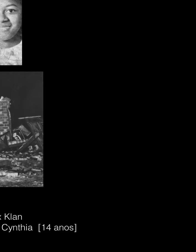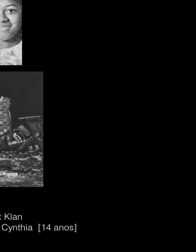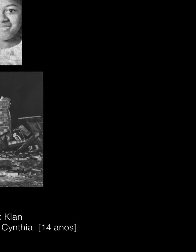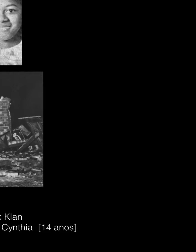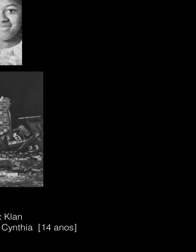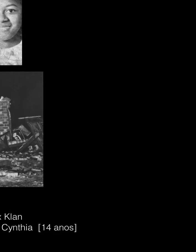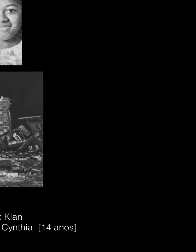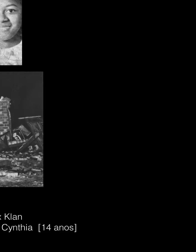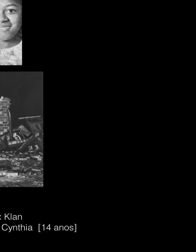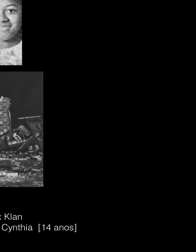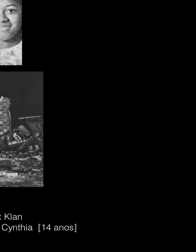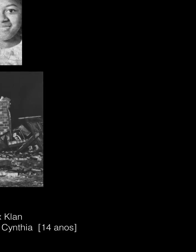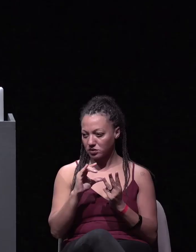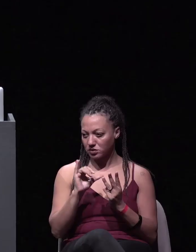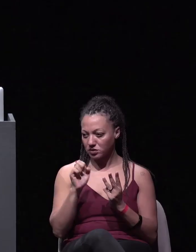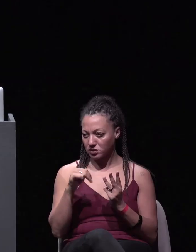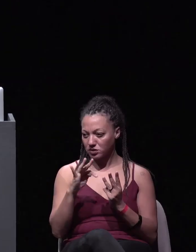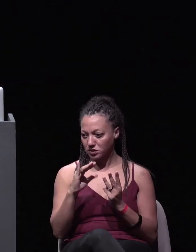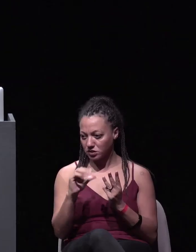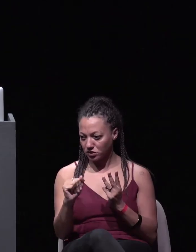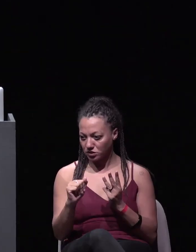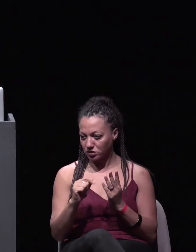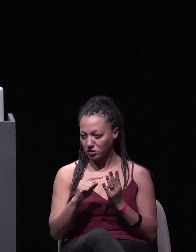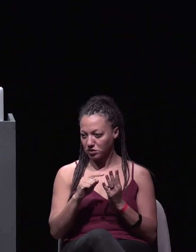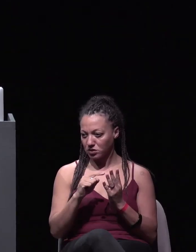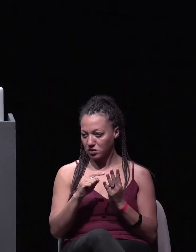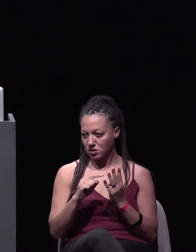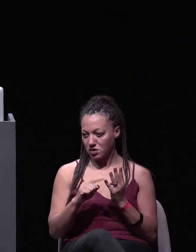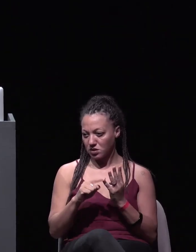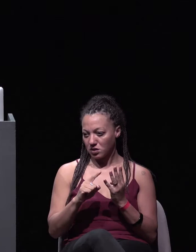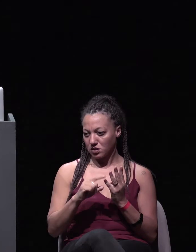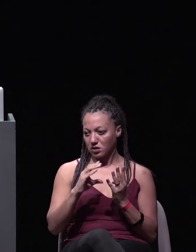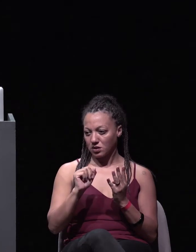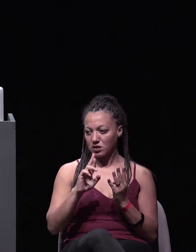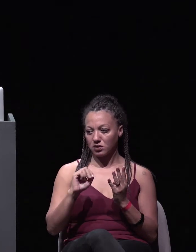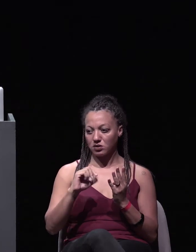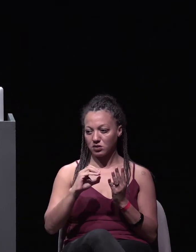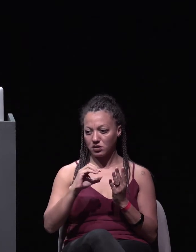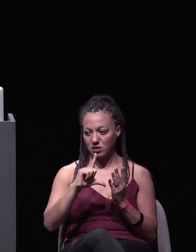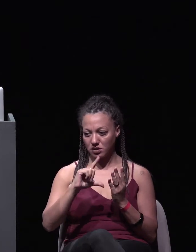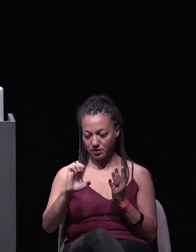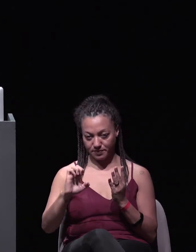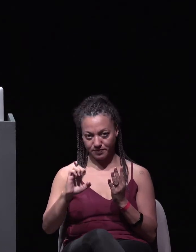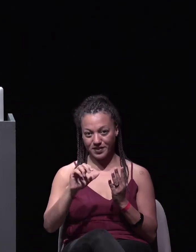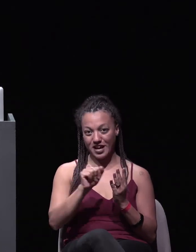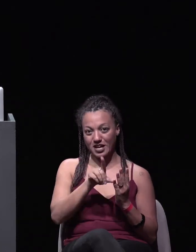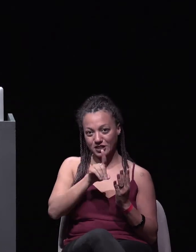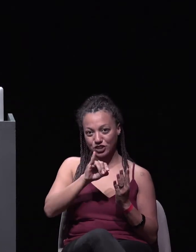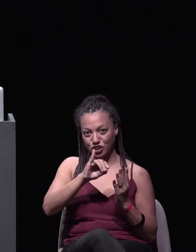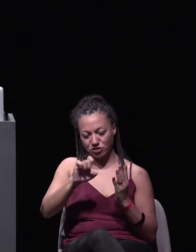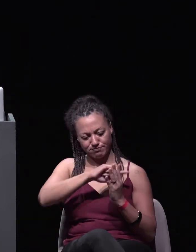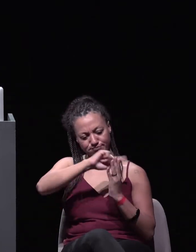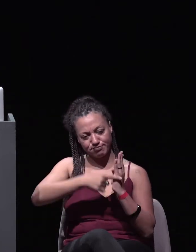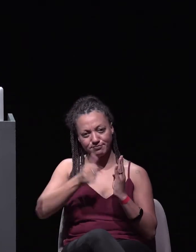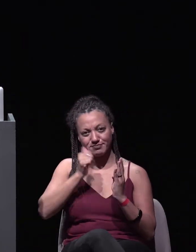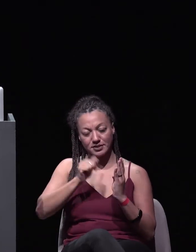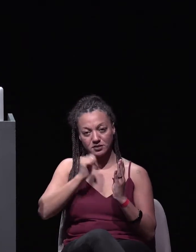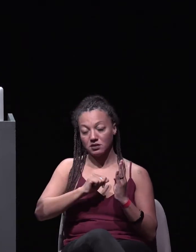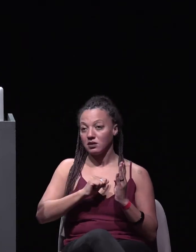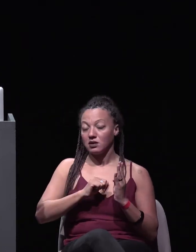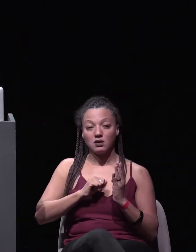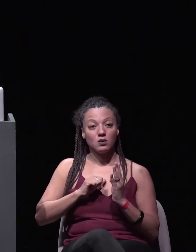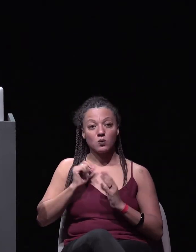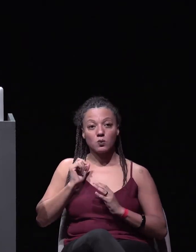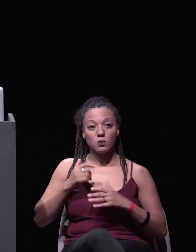com 14. Também foi um caso muito mobilizador da opinião pública e impulsionador dessa